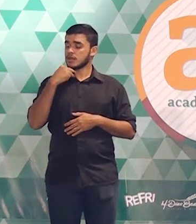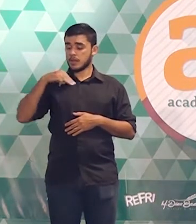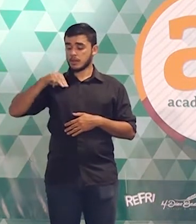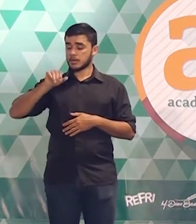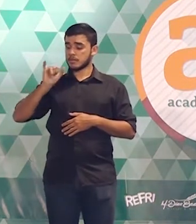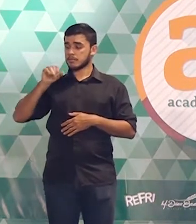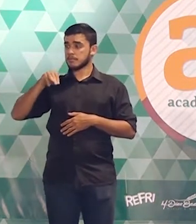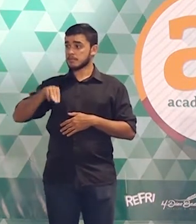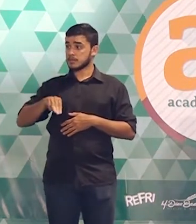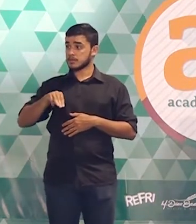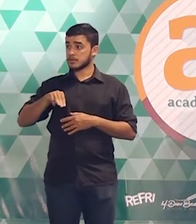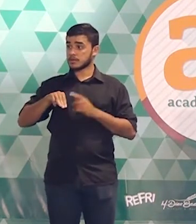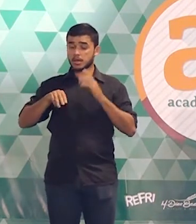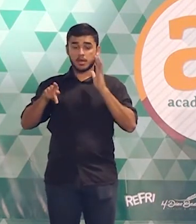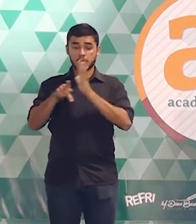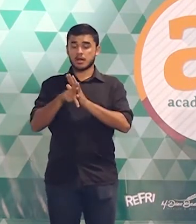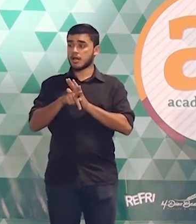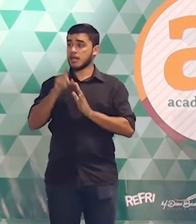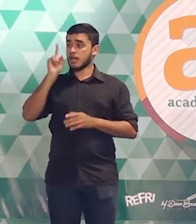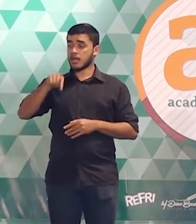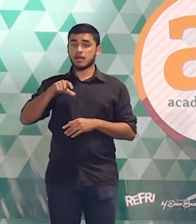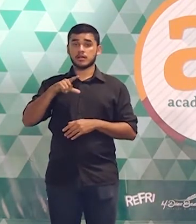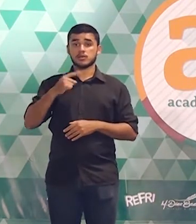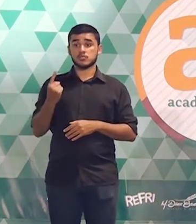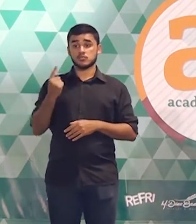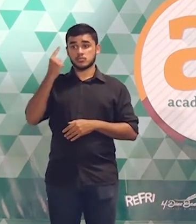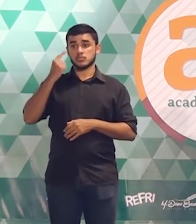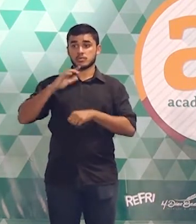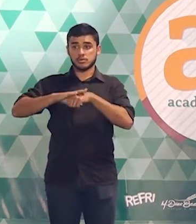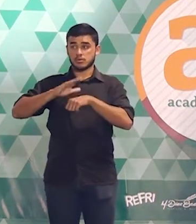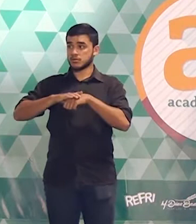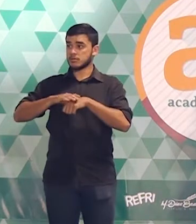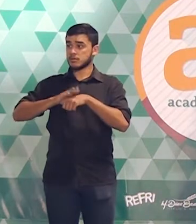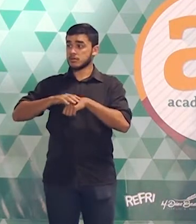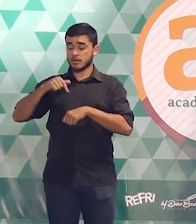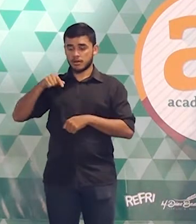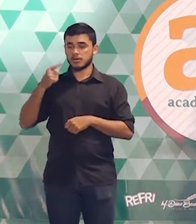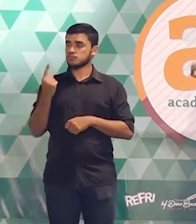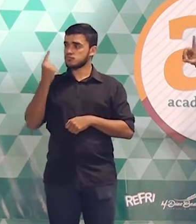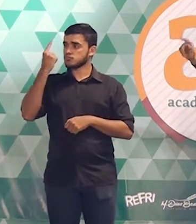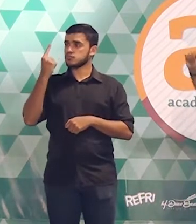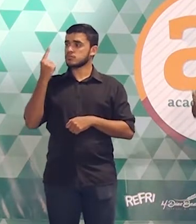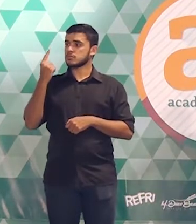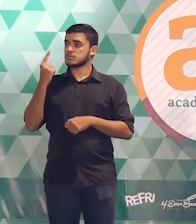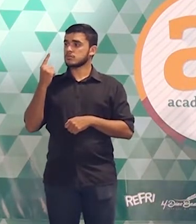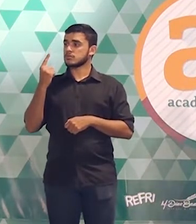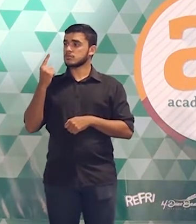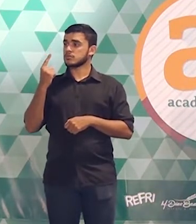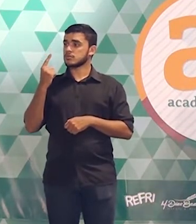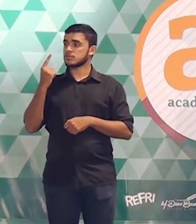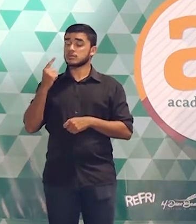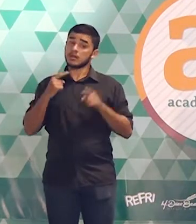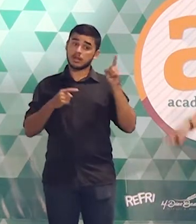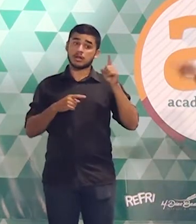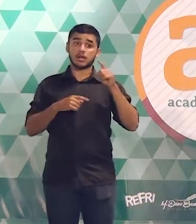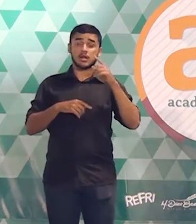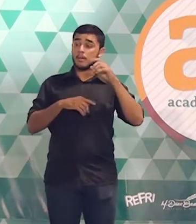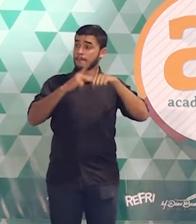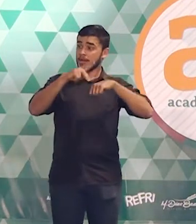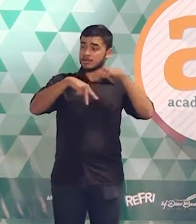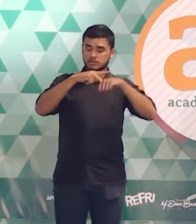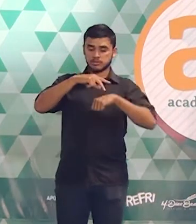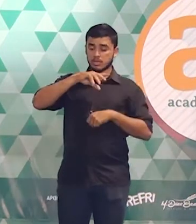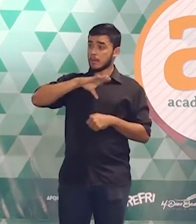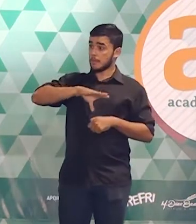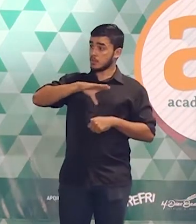mim como sujeito de verbo é o Brasil? Sabia que em Portugal não se faz isso? Sabia que nos